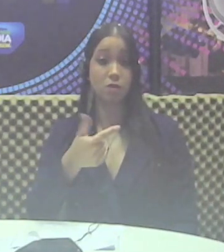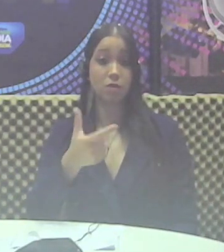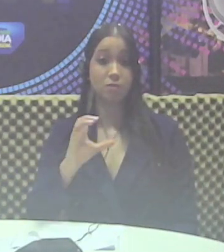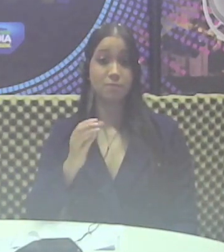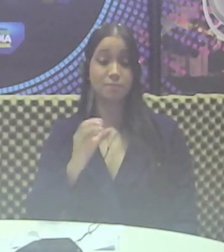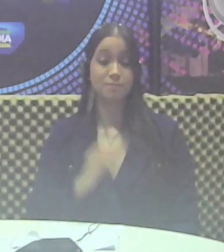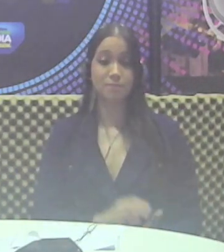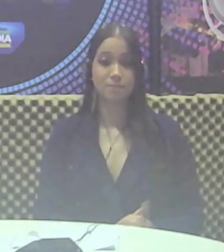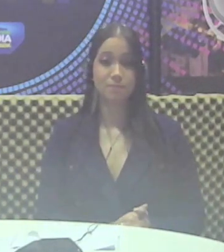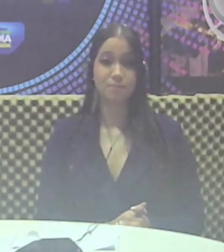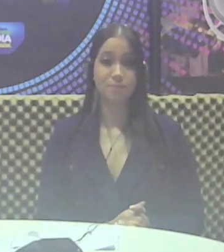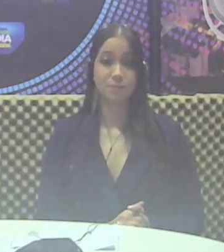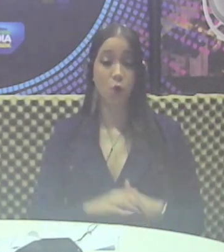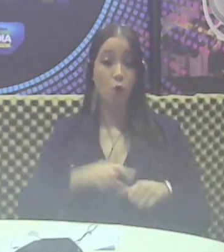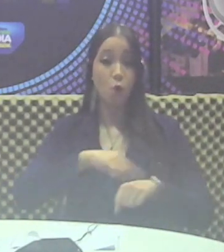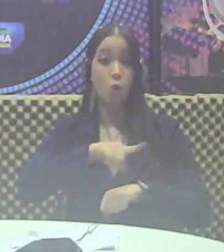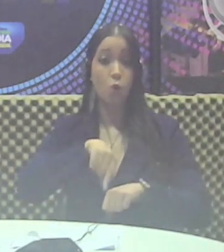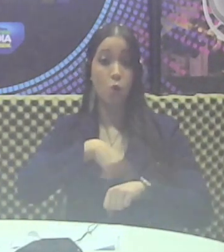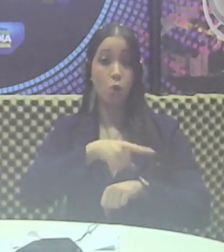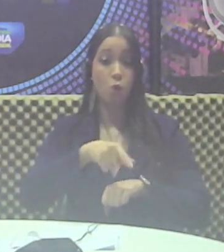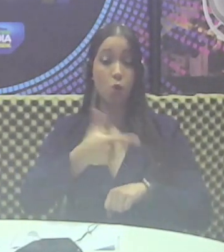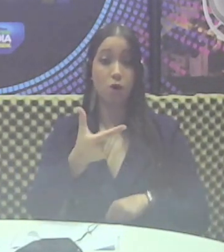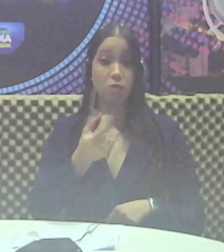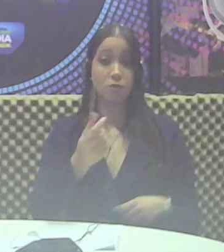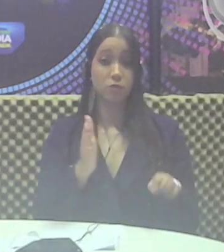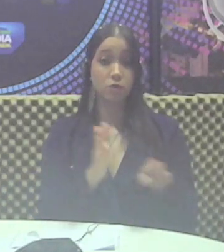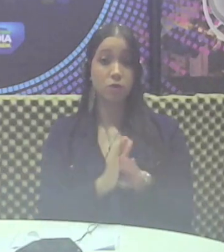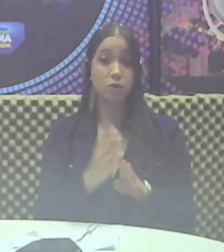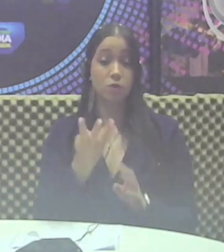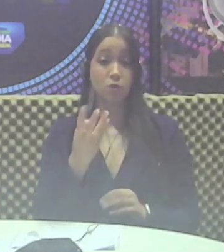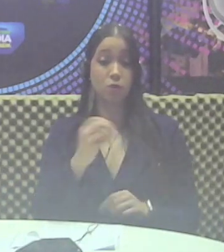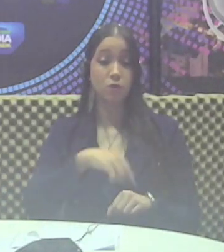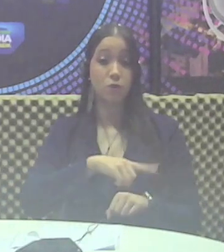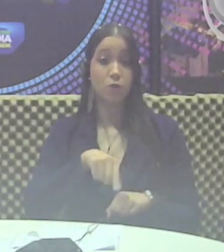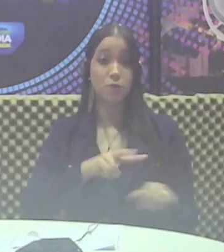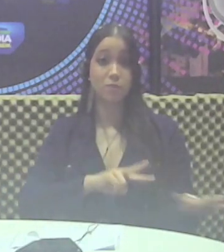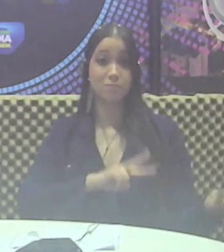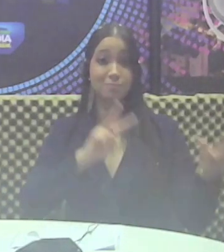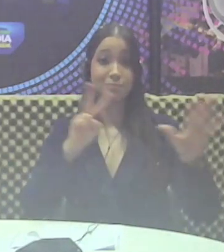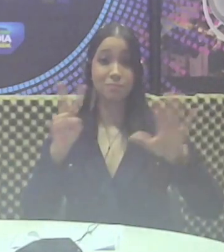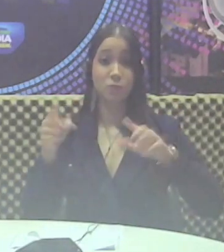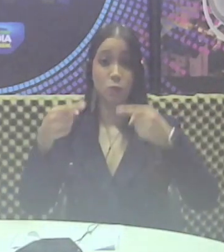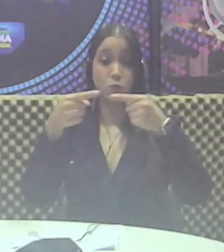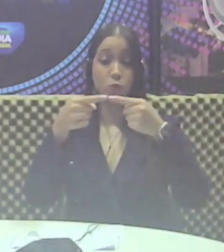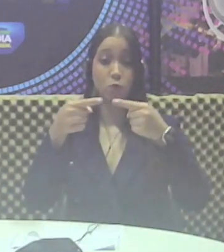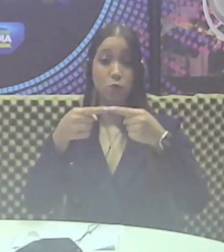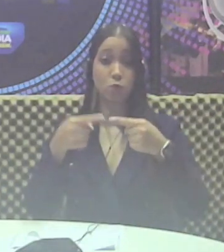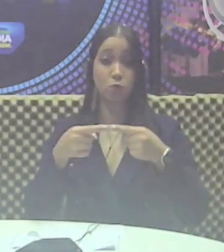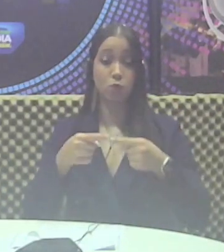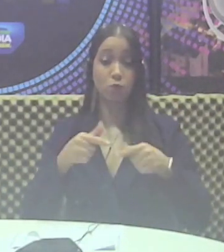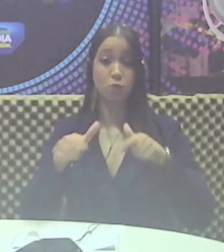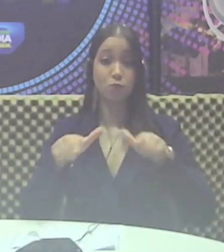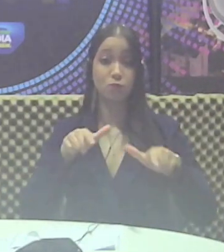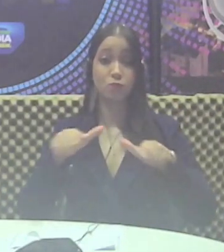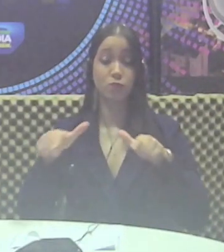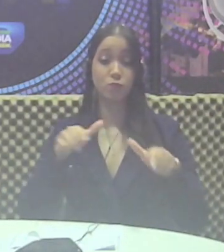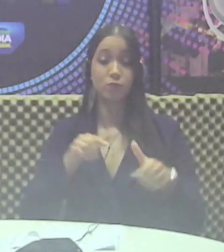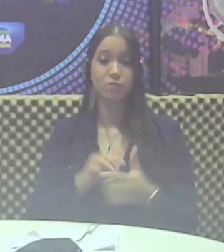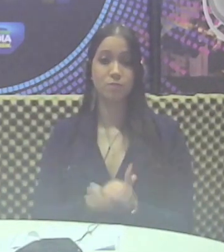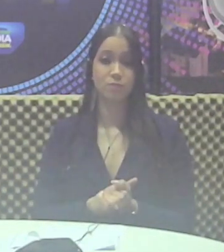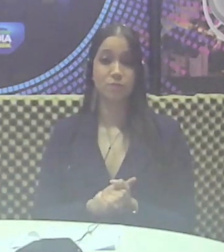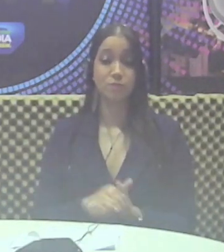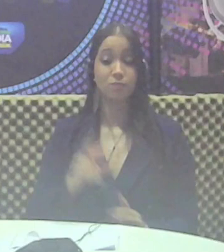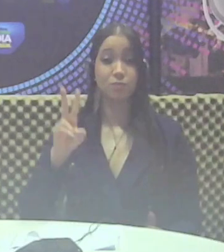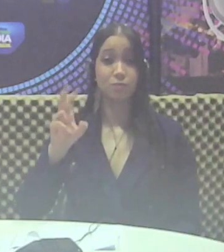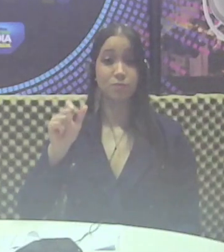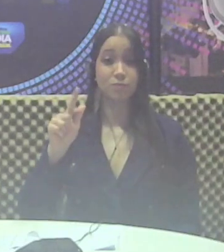3.909,72. E as cargas horárias vão de 20 a 40 horas semanais, de acordo com a função. Para as vagas